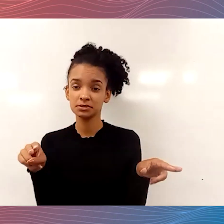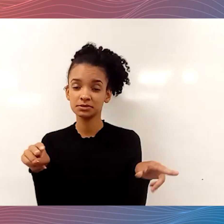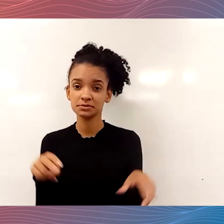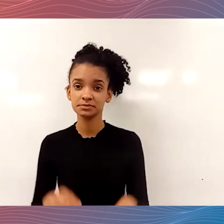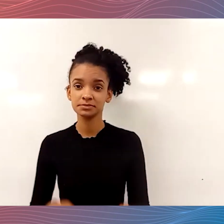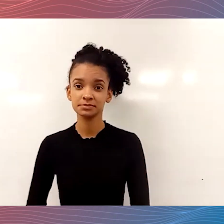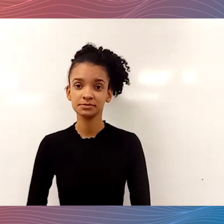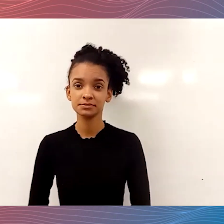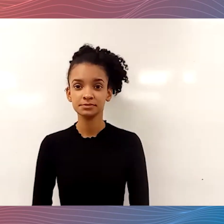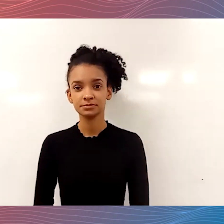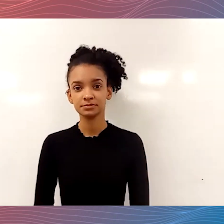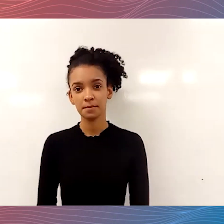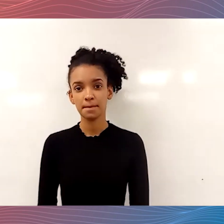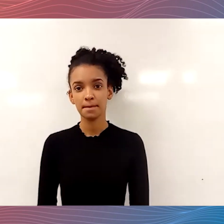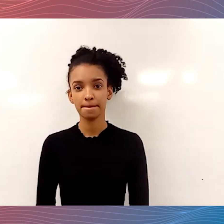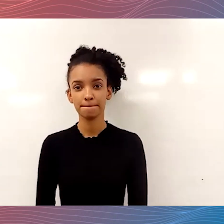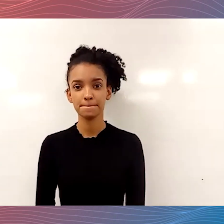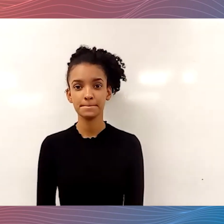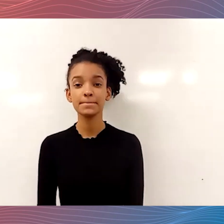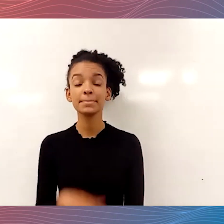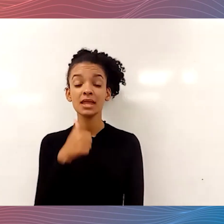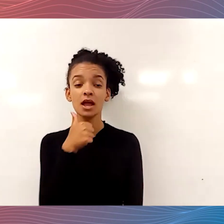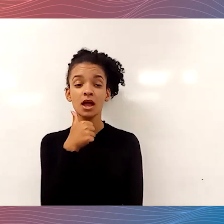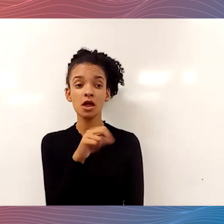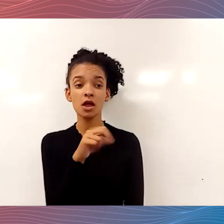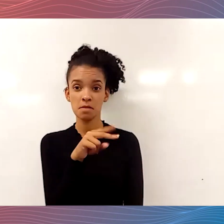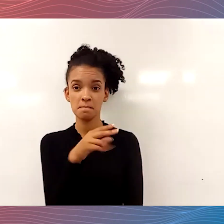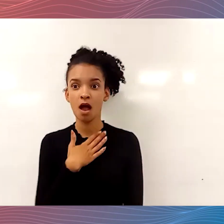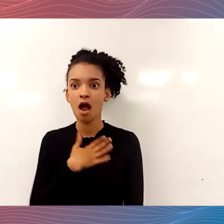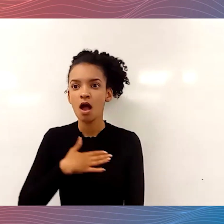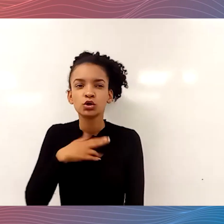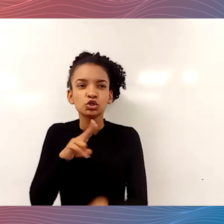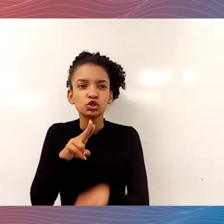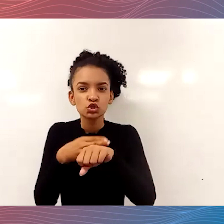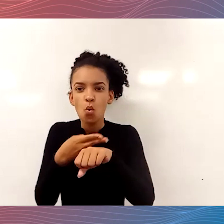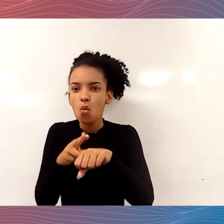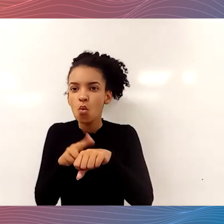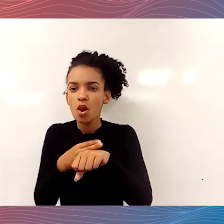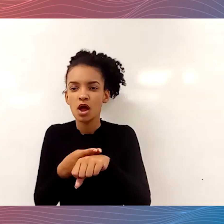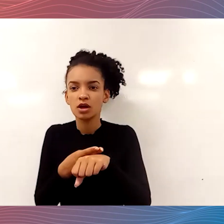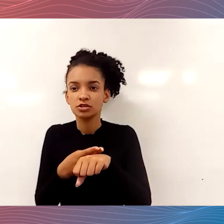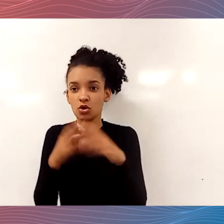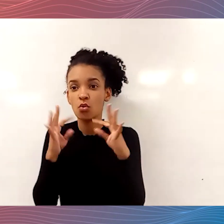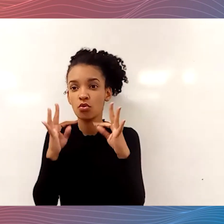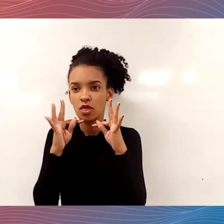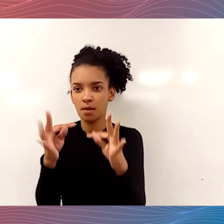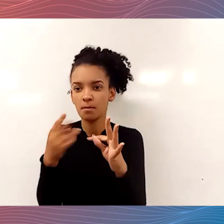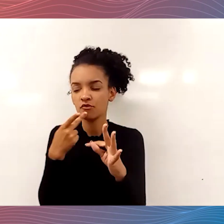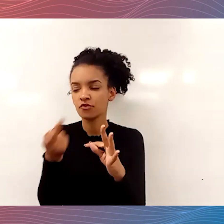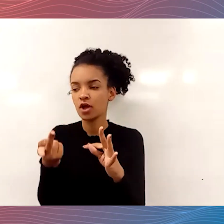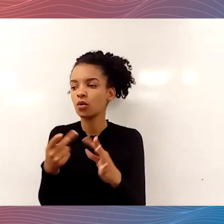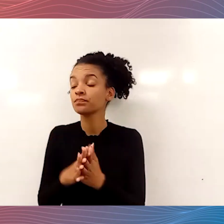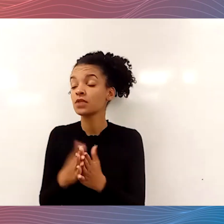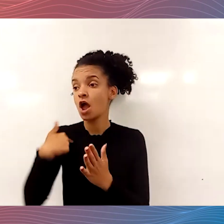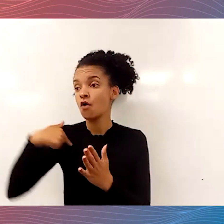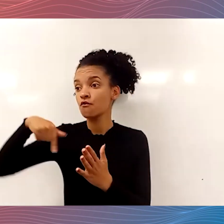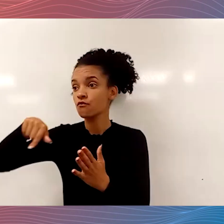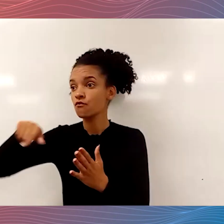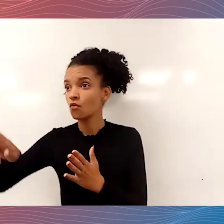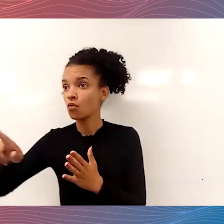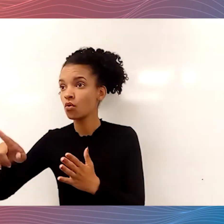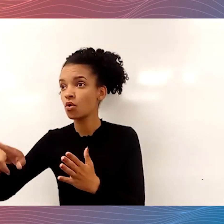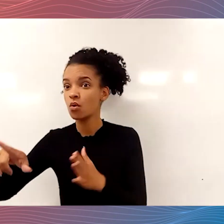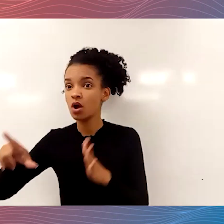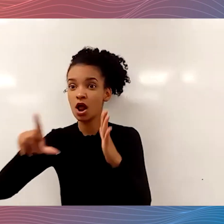Uma irmã que gosta de chocolate deu um testemunho de que foi enviada para pregar o evangelho dentro de uma loja de chocolate e depois ela não